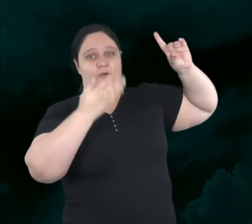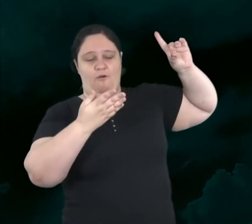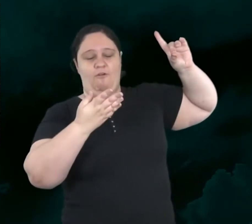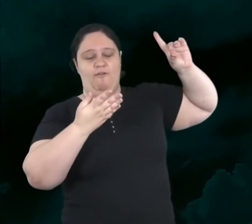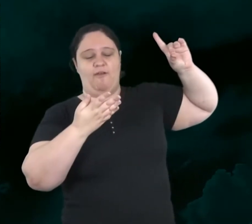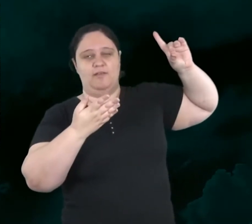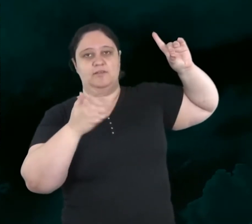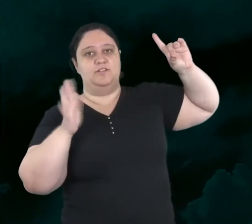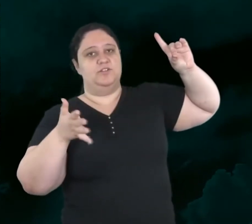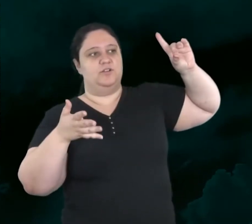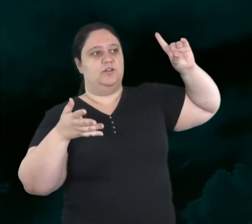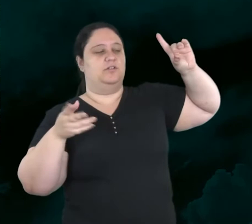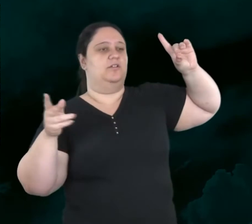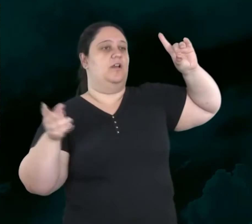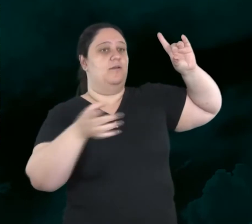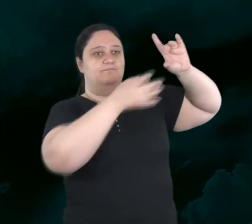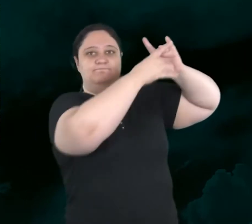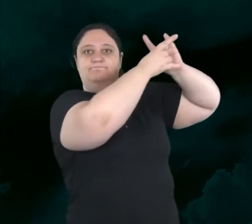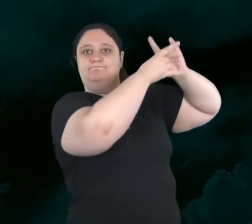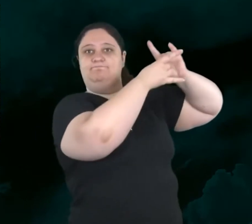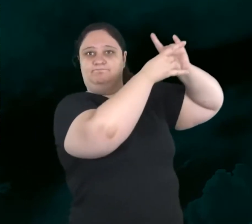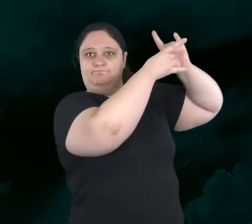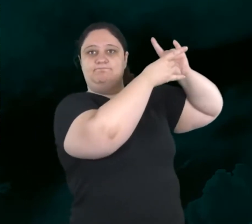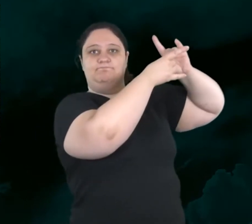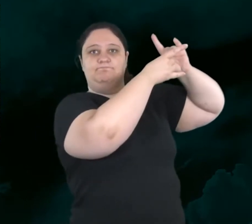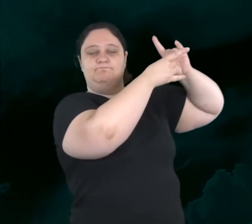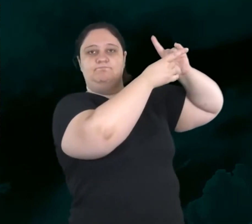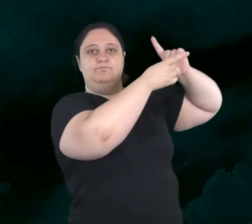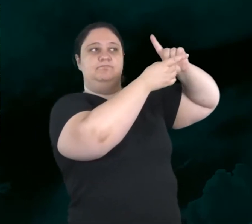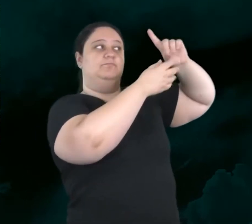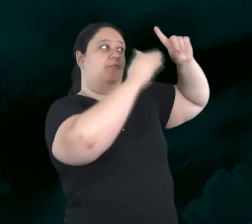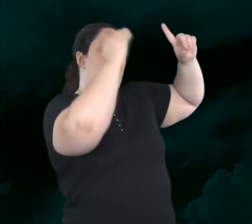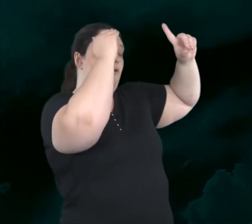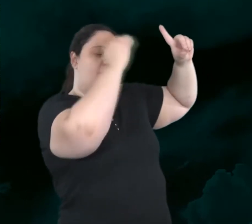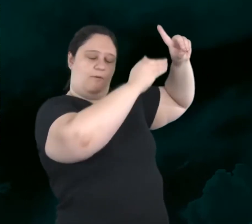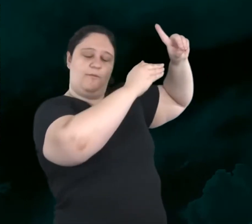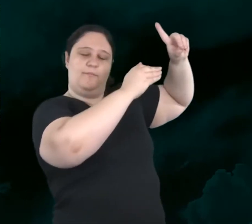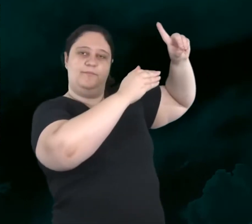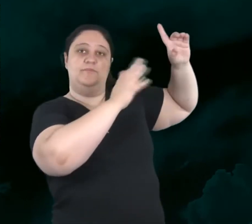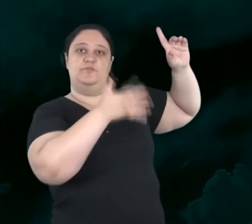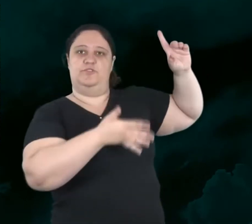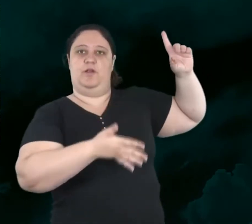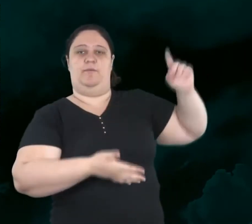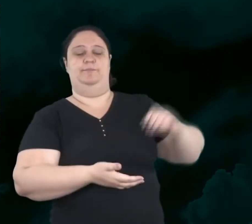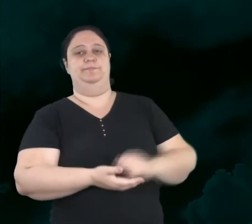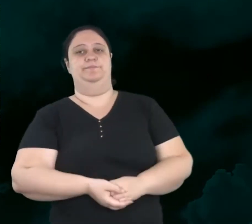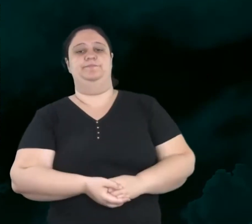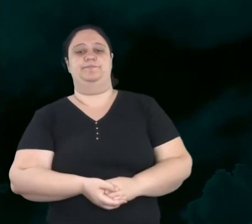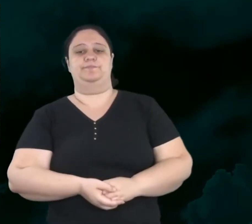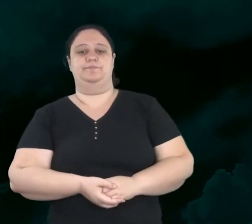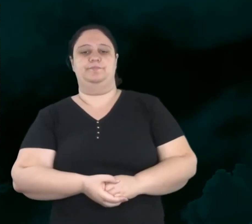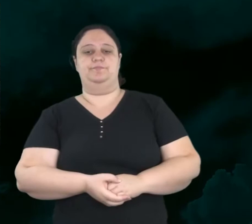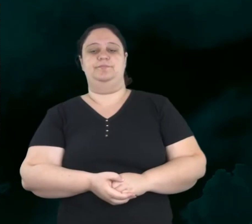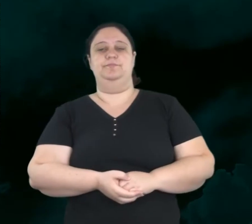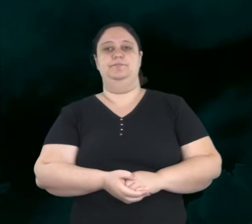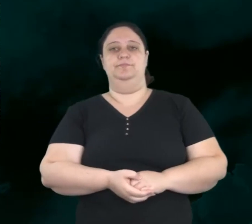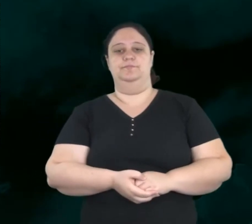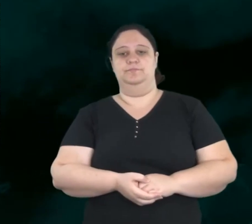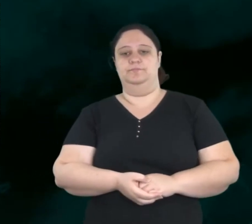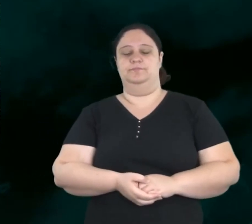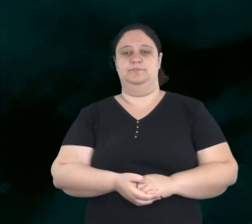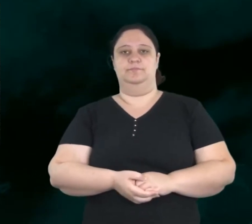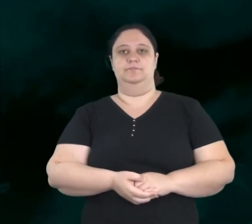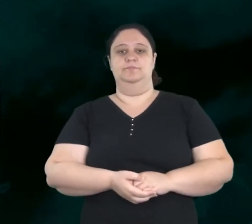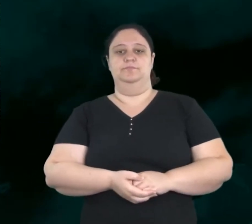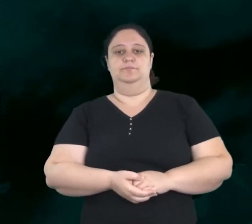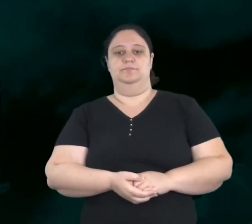uma autoridade, ao cabeça, e você está religado, né, ao centro de